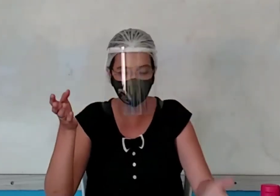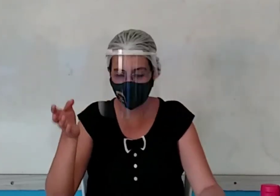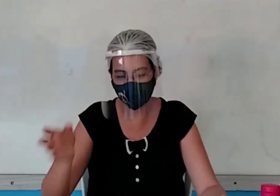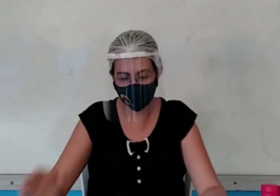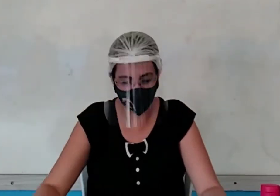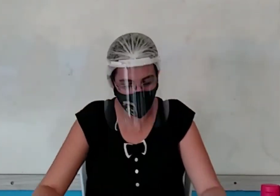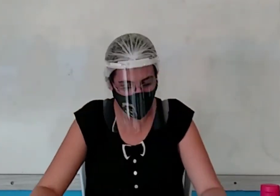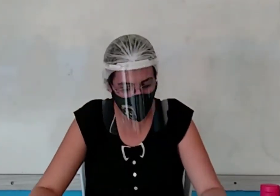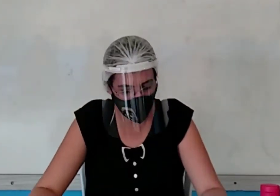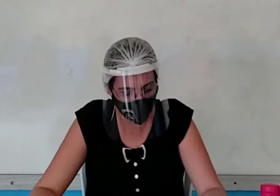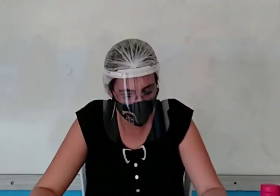acontece.